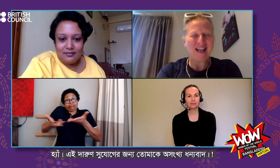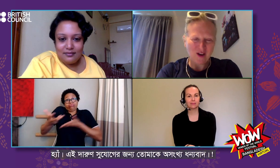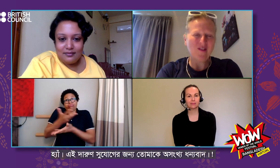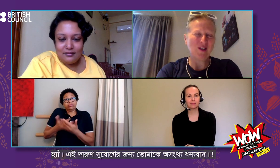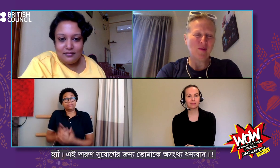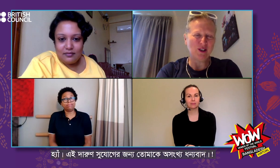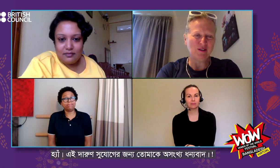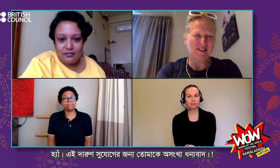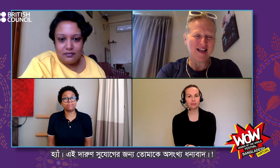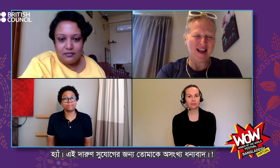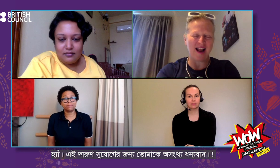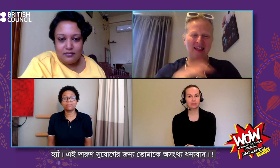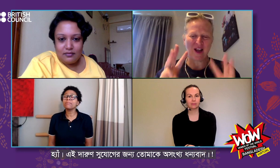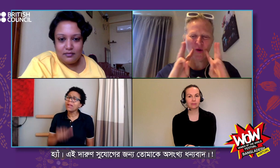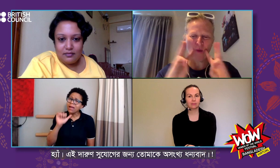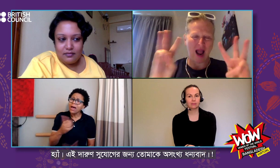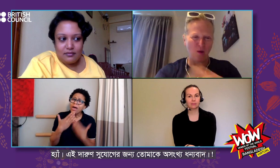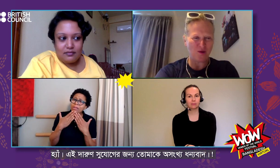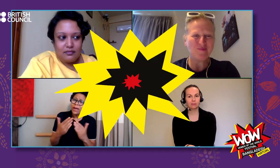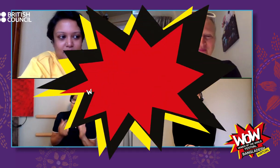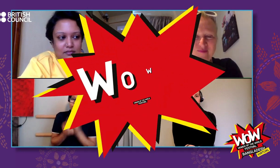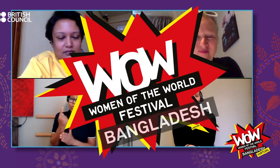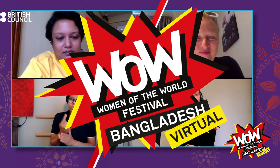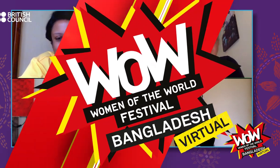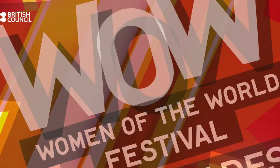Yes, thank you for this opportunity. And thank you, WOW.